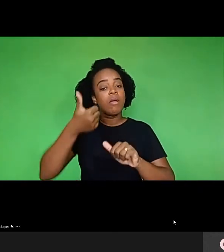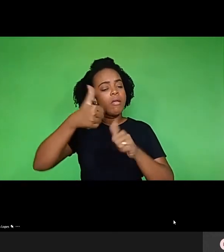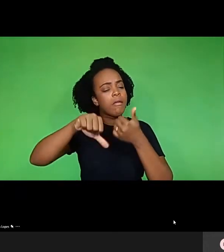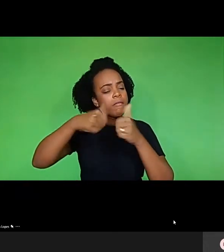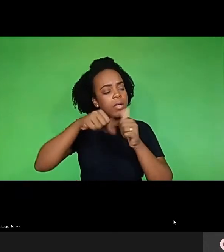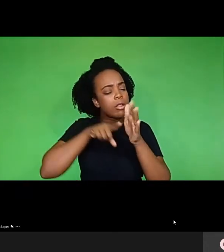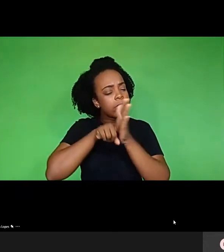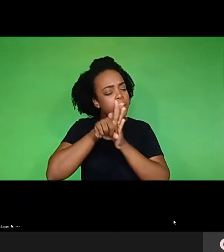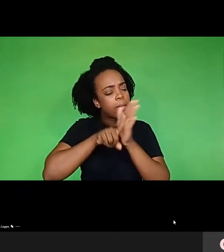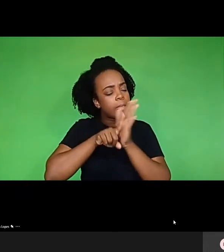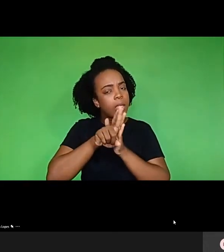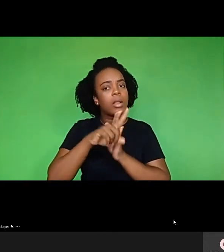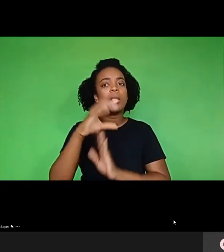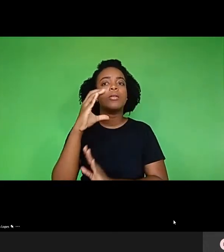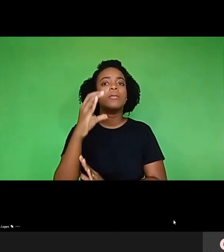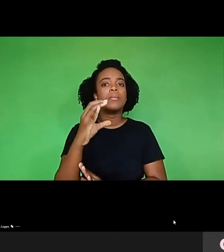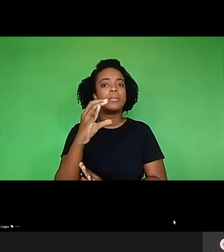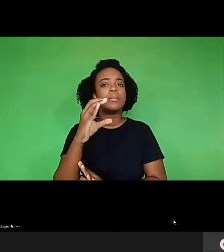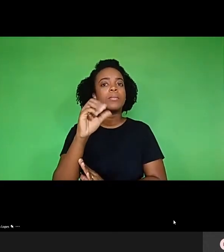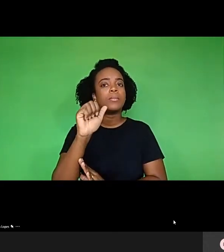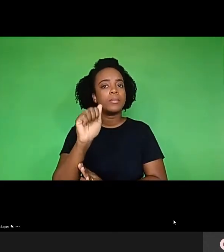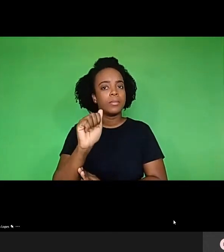né, que é